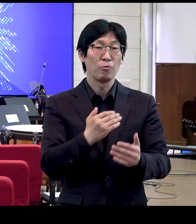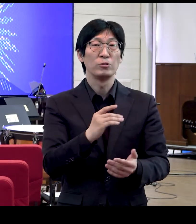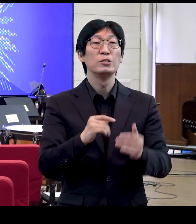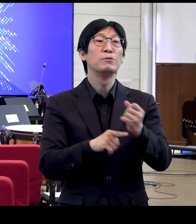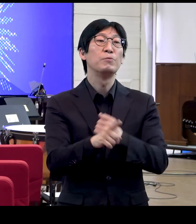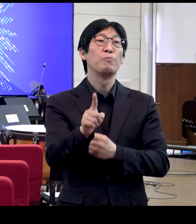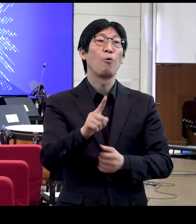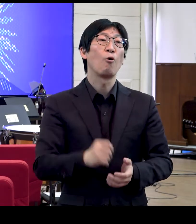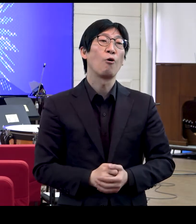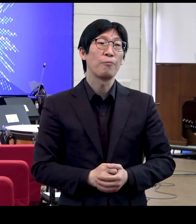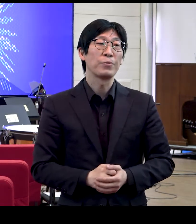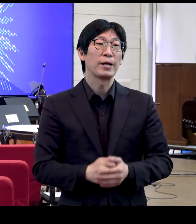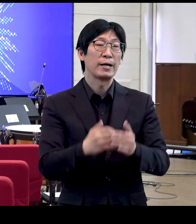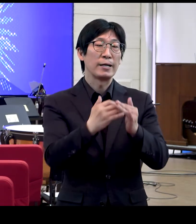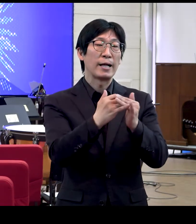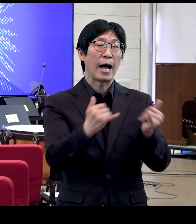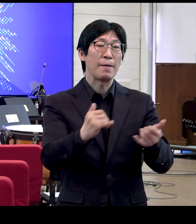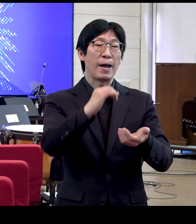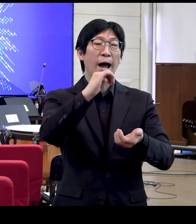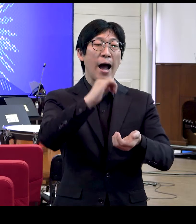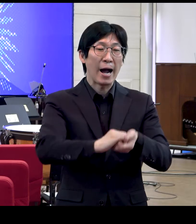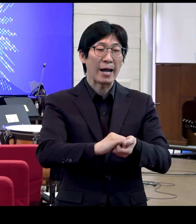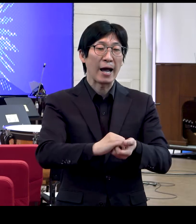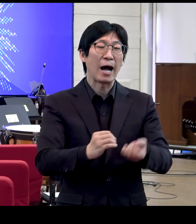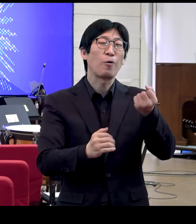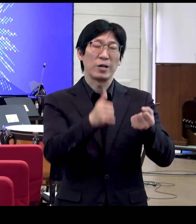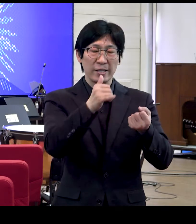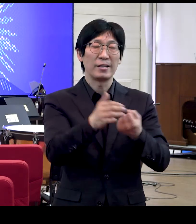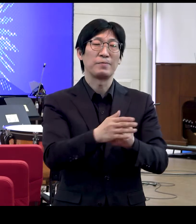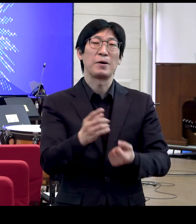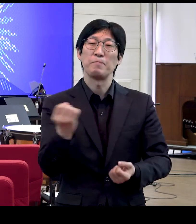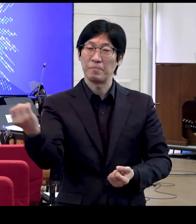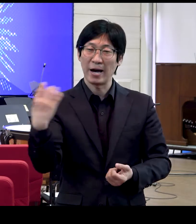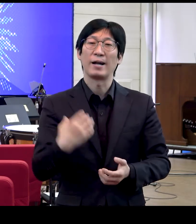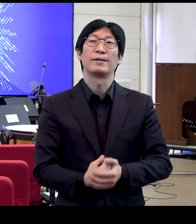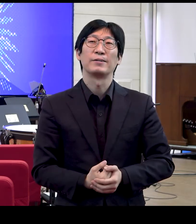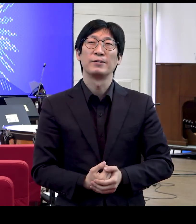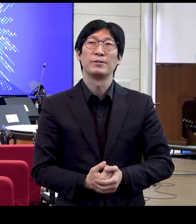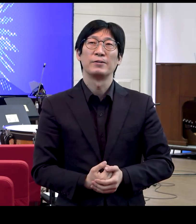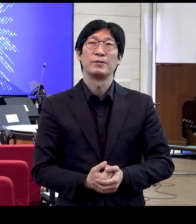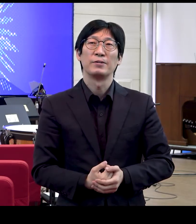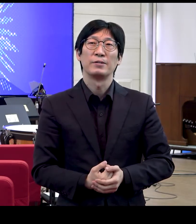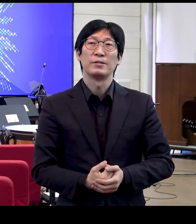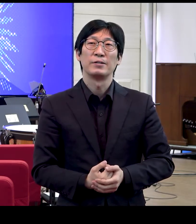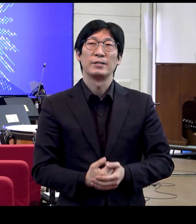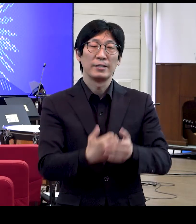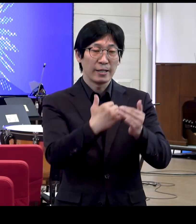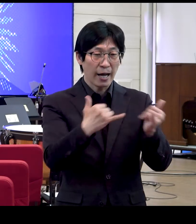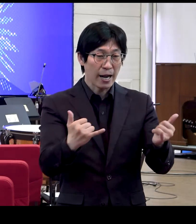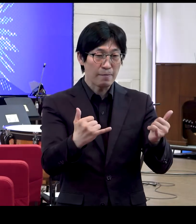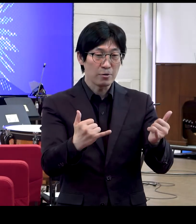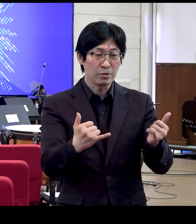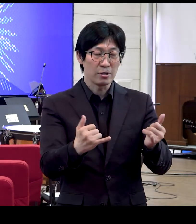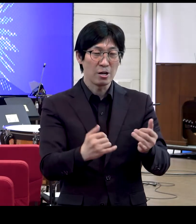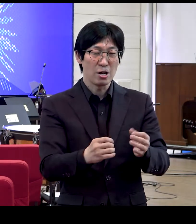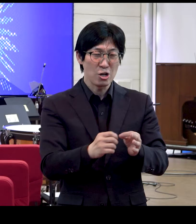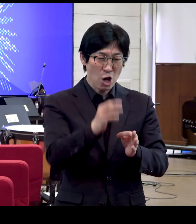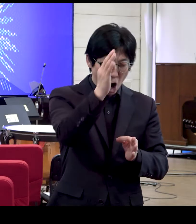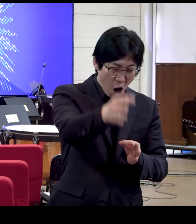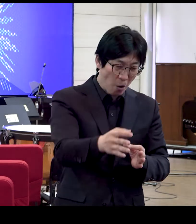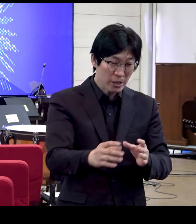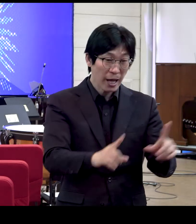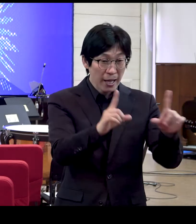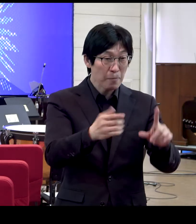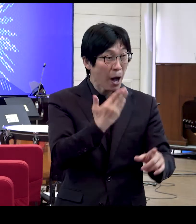말하는가? 그렇습니다. 인간의 한계성을 말하는 거예요. 인간은 유한한 존재이다, 그 말입니다.